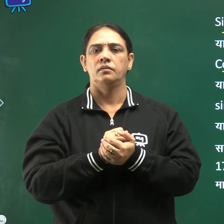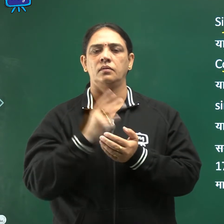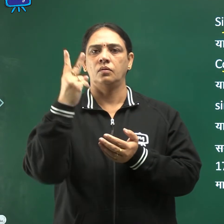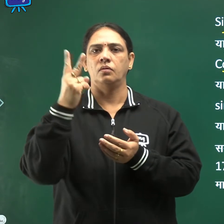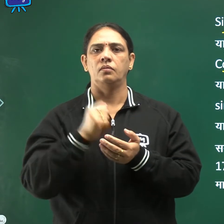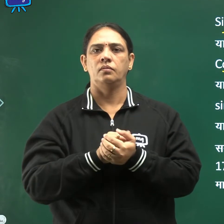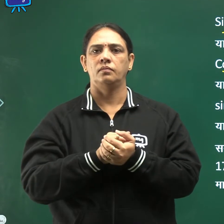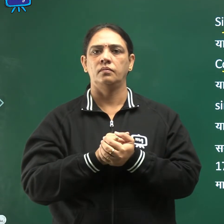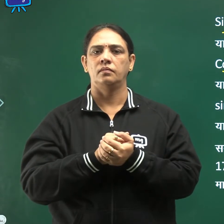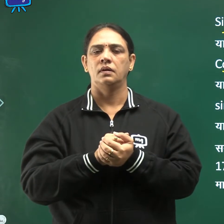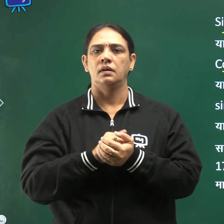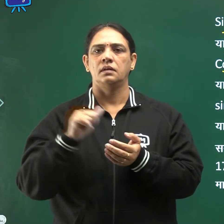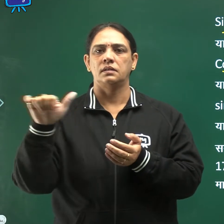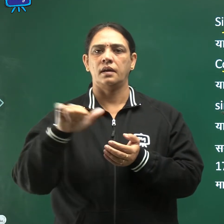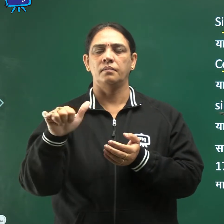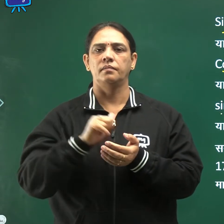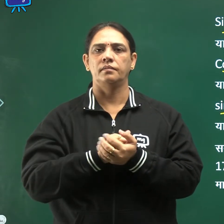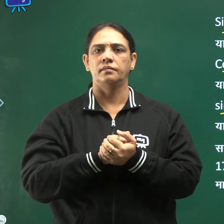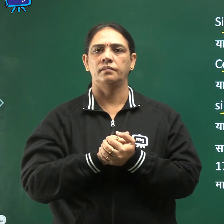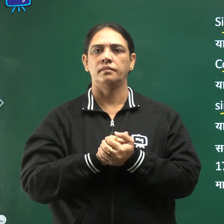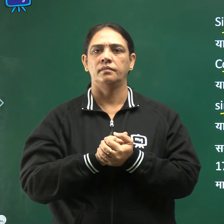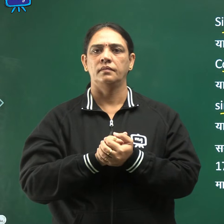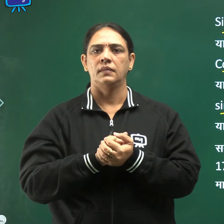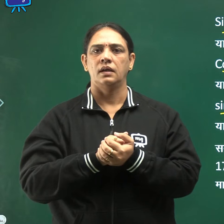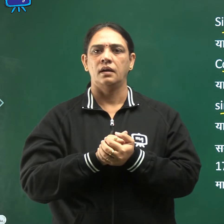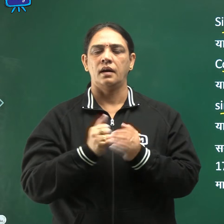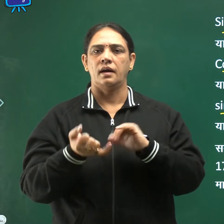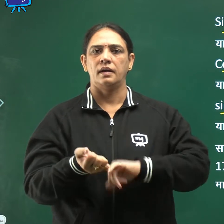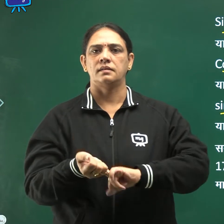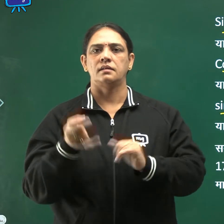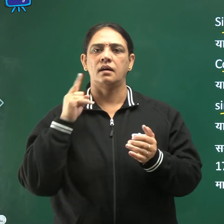2। ऐसे ही साइन